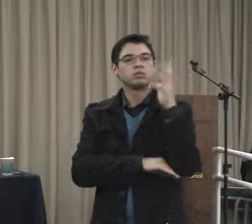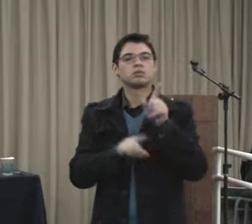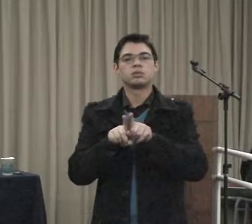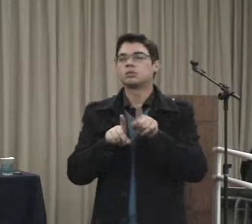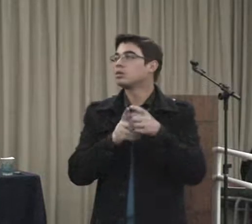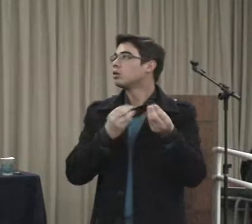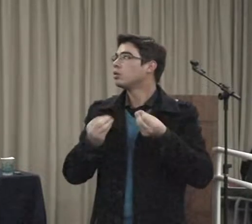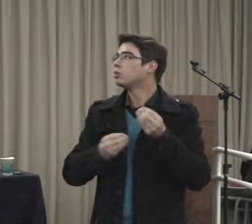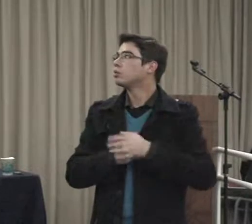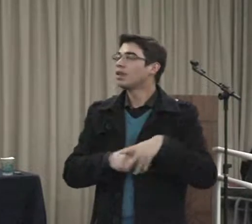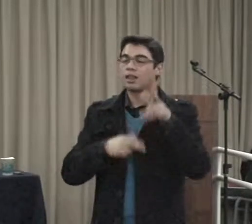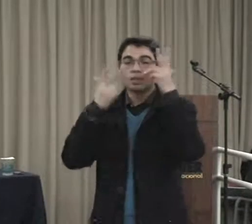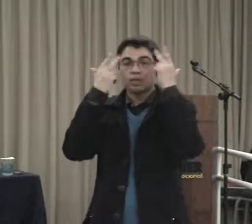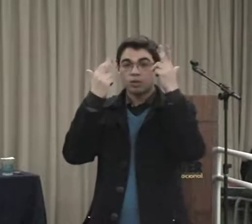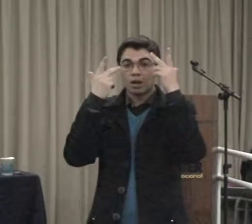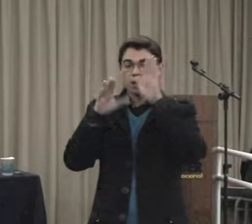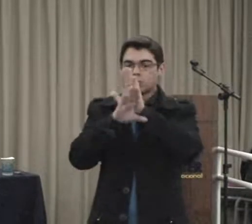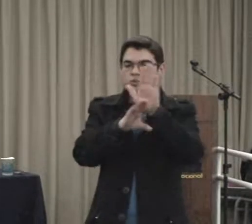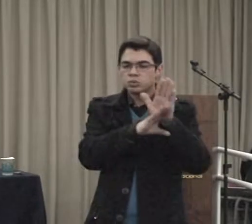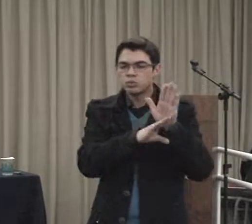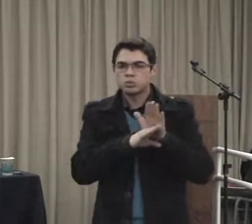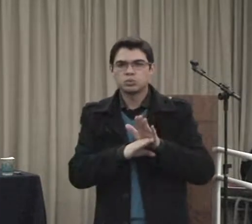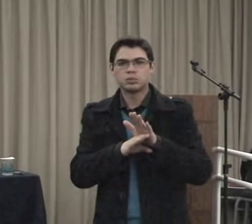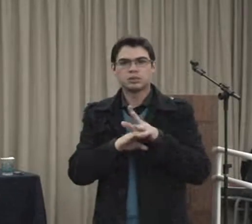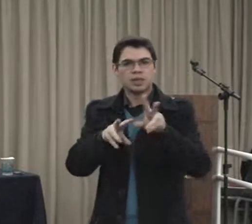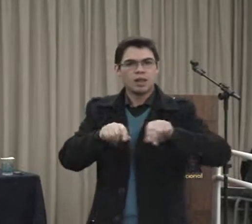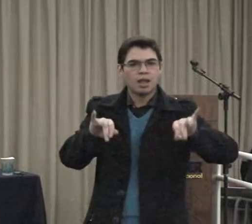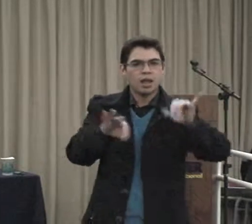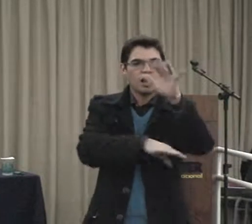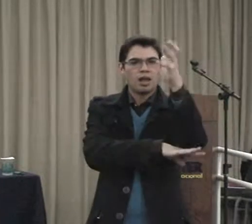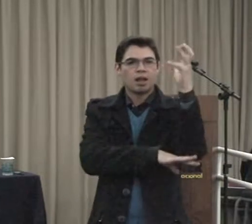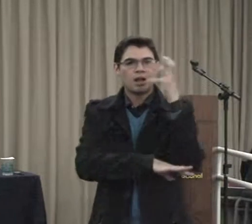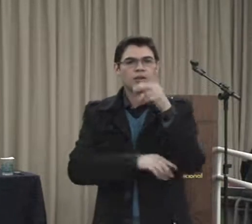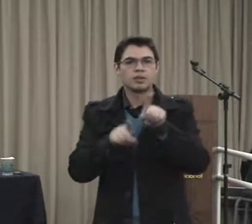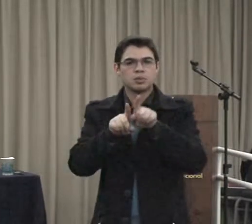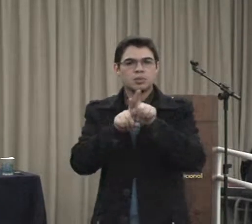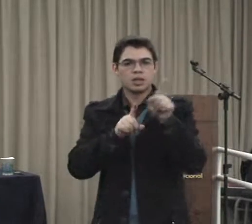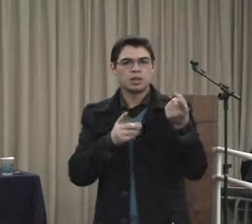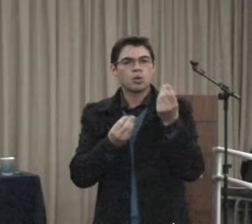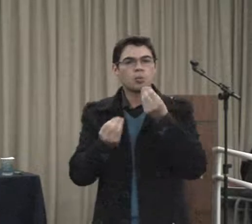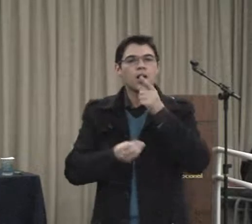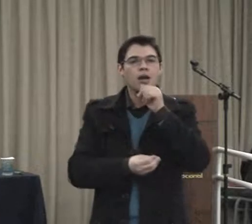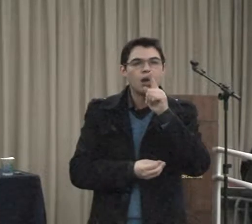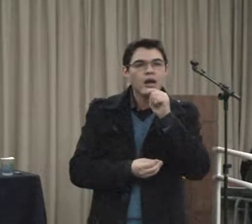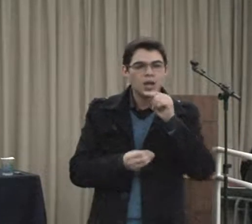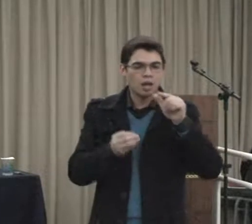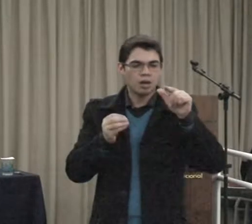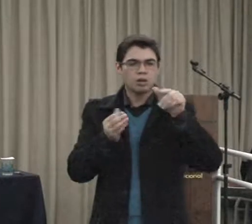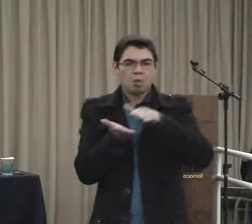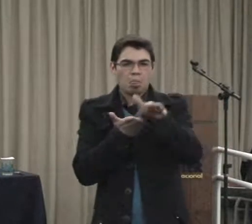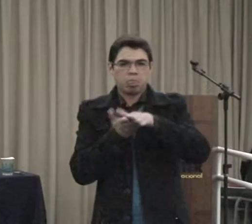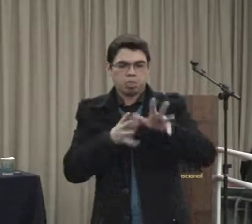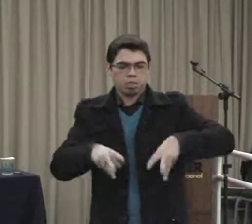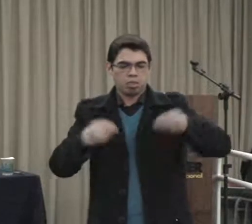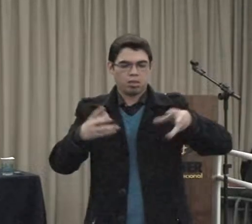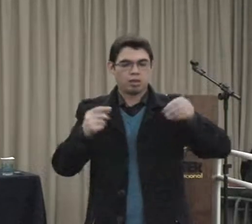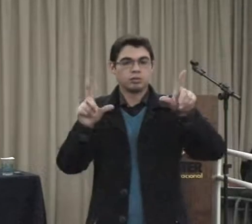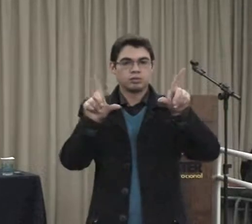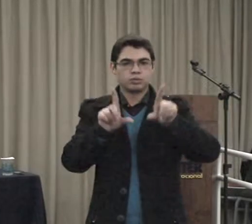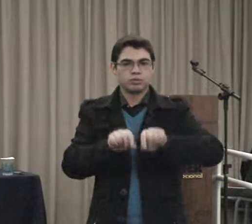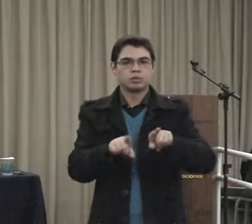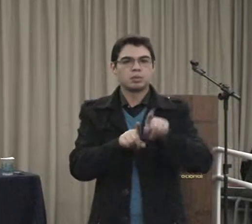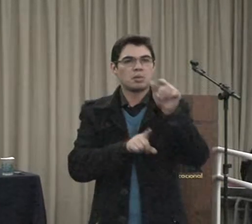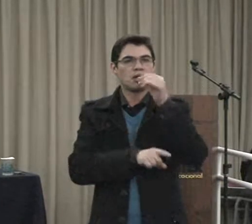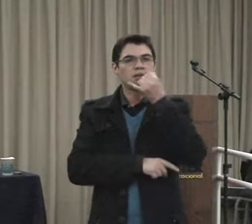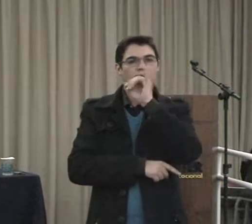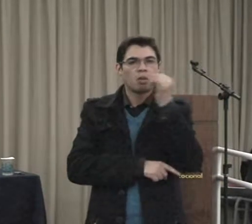conservando recursos naturais. Começaram nos processos. Menor consumo de água, maior eficiência energética, menor consumo